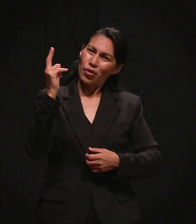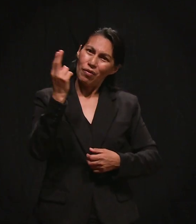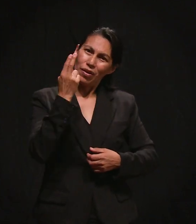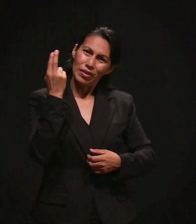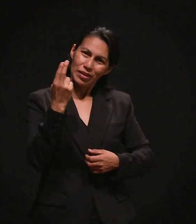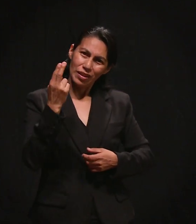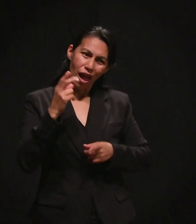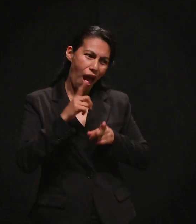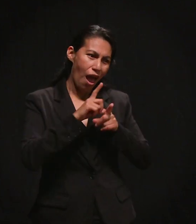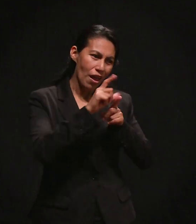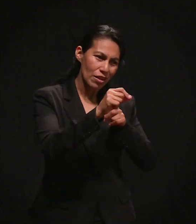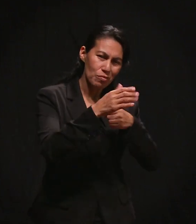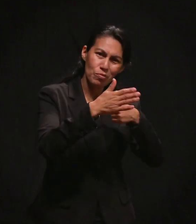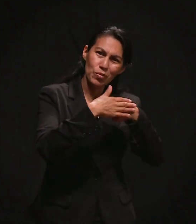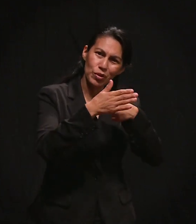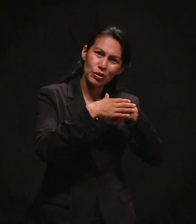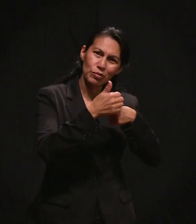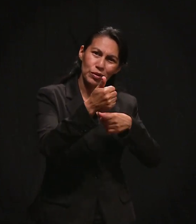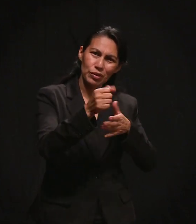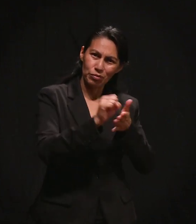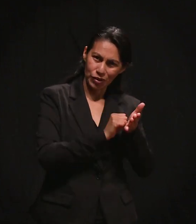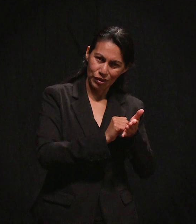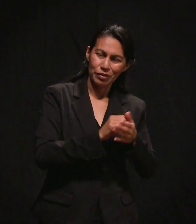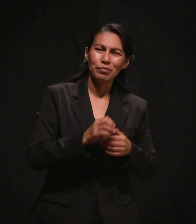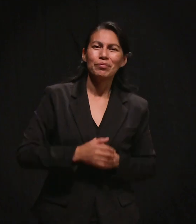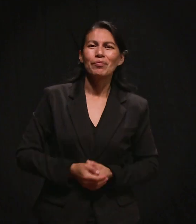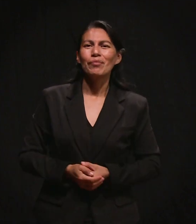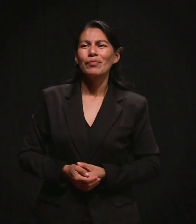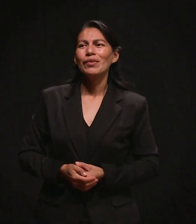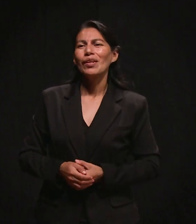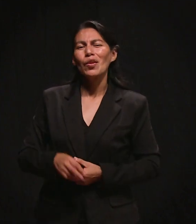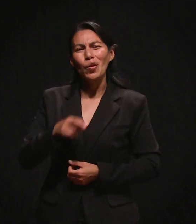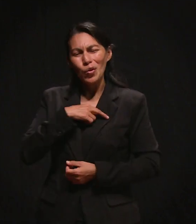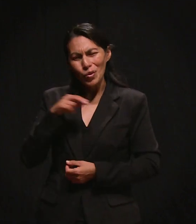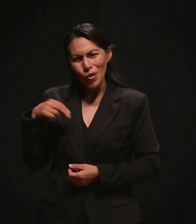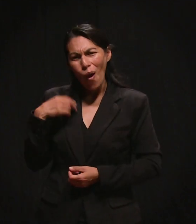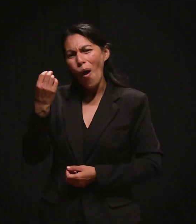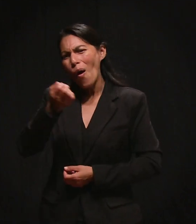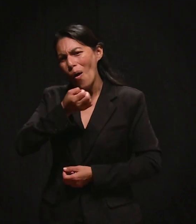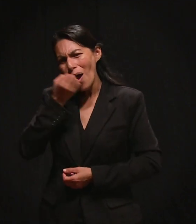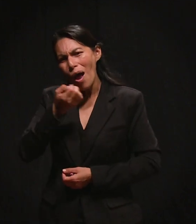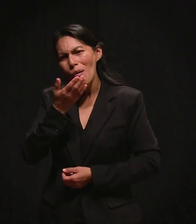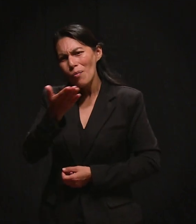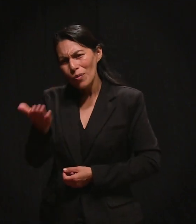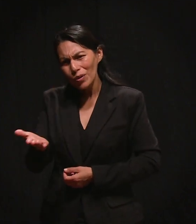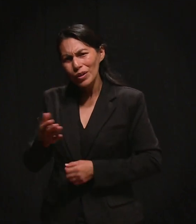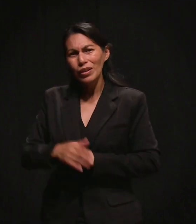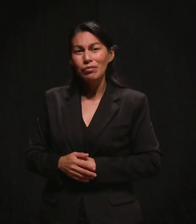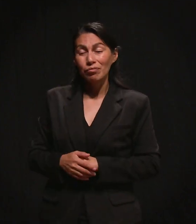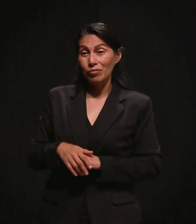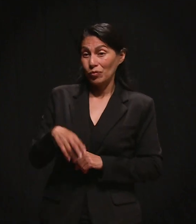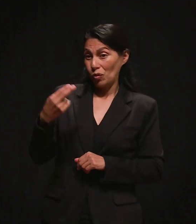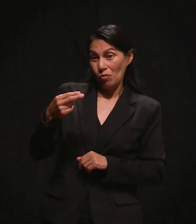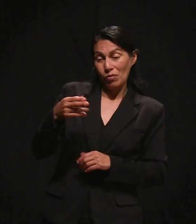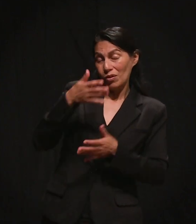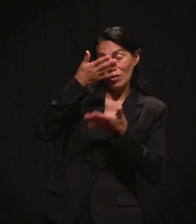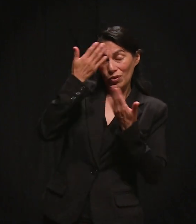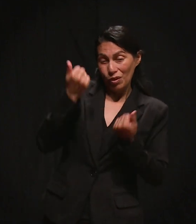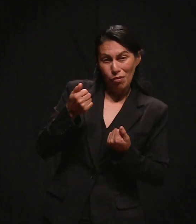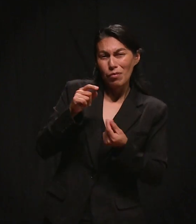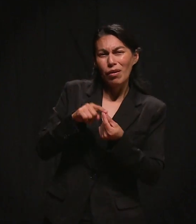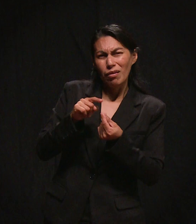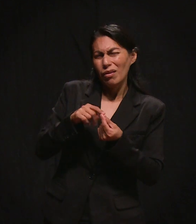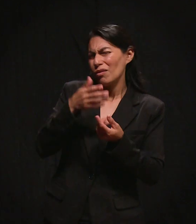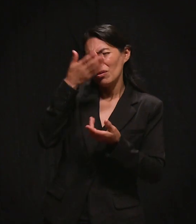nuevamente en el próximo semestre. Vamos a estar orando por ti. No sabemos quién eres, pero estaremos orando